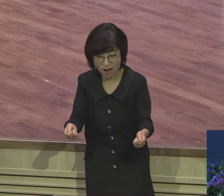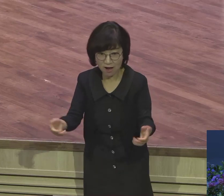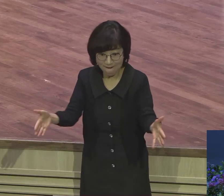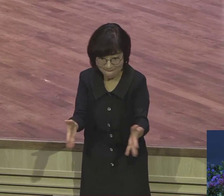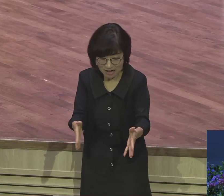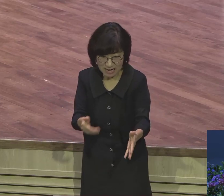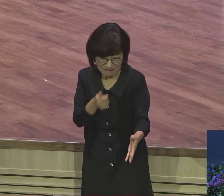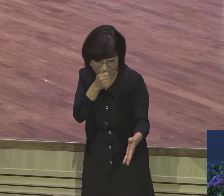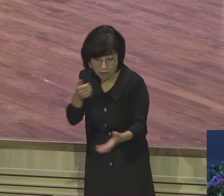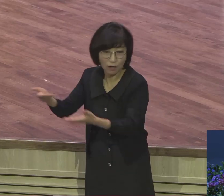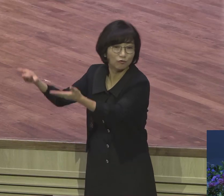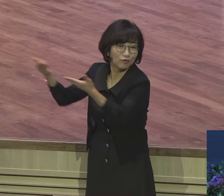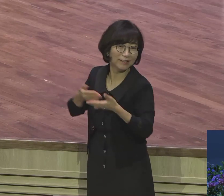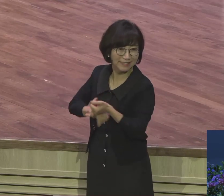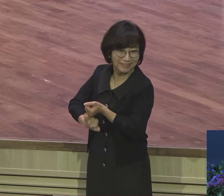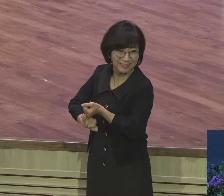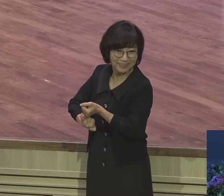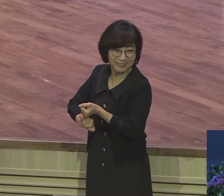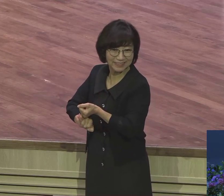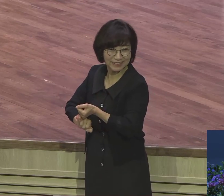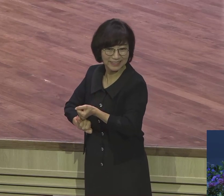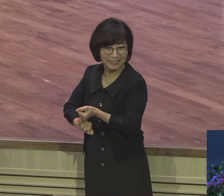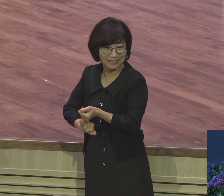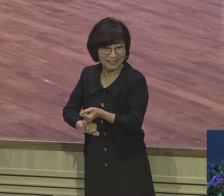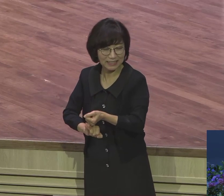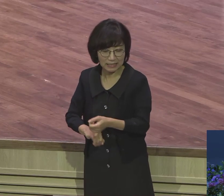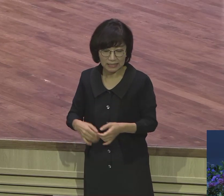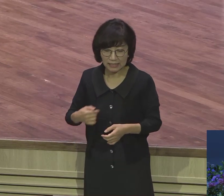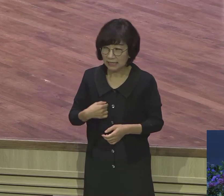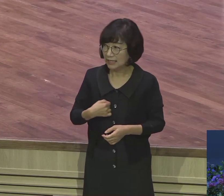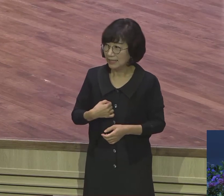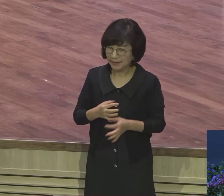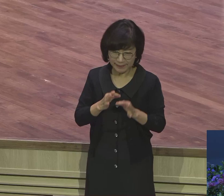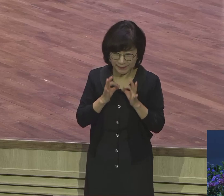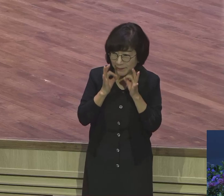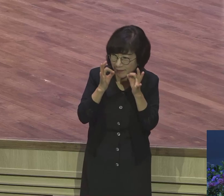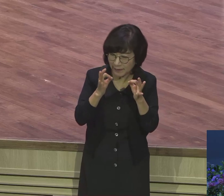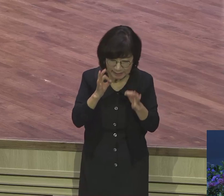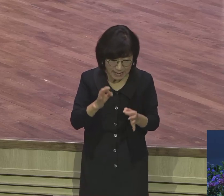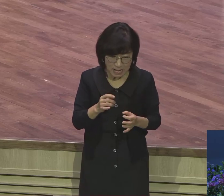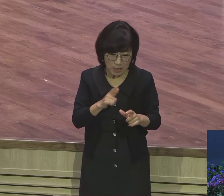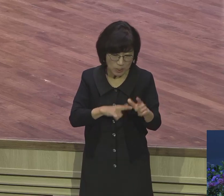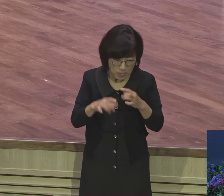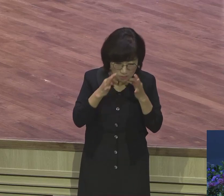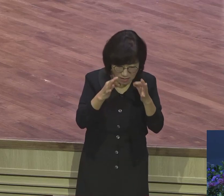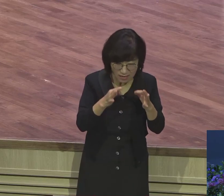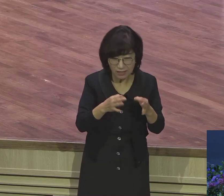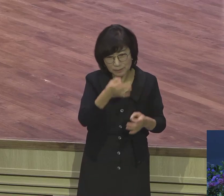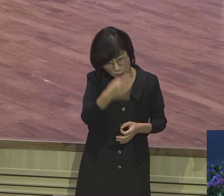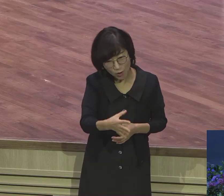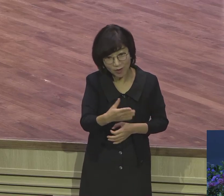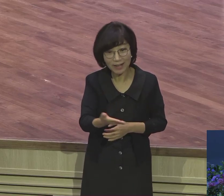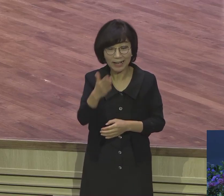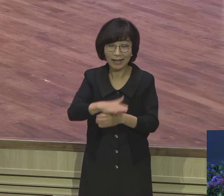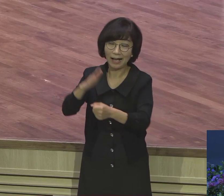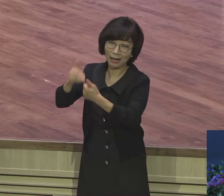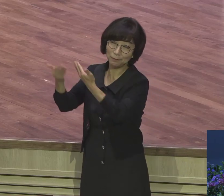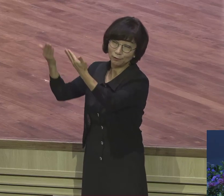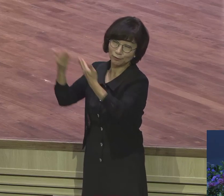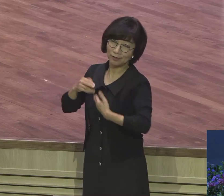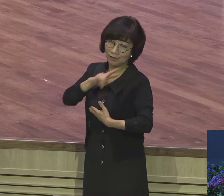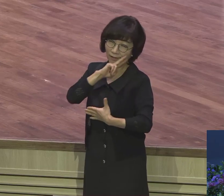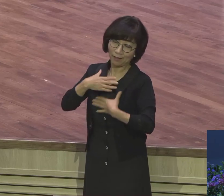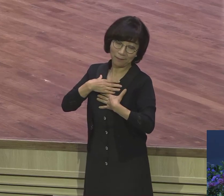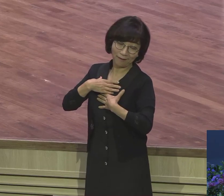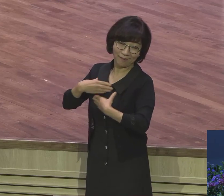그러니까 그냥 자기 노력으로 맨날 모자래요. 하나님 주신 것 주라 너는 주라 너는 양보해라 그러면